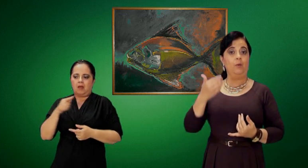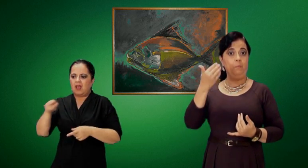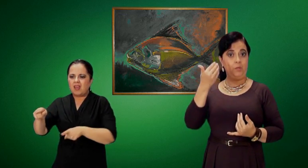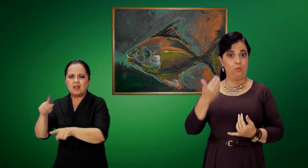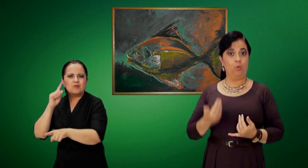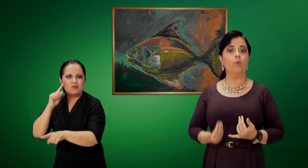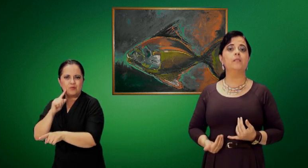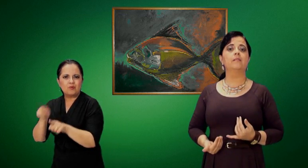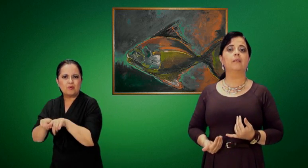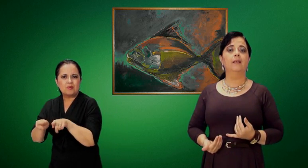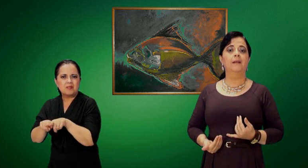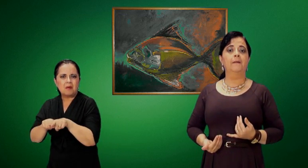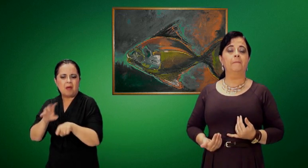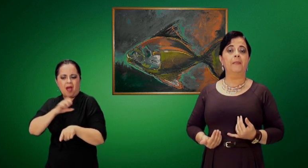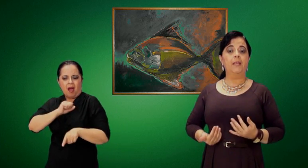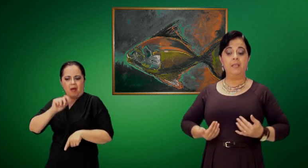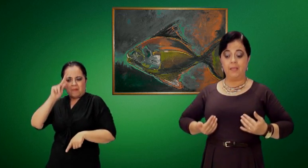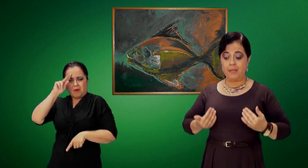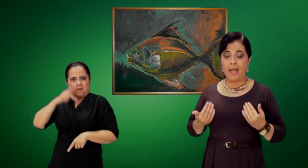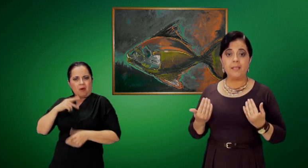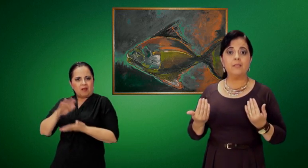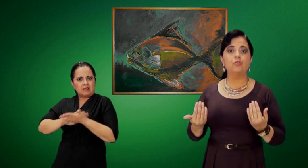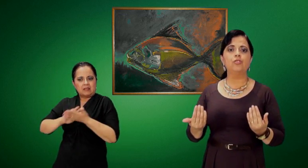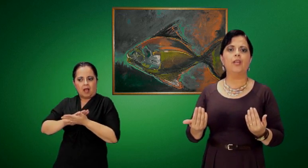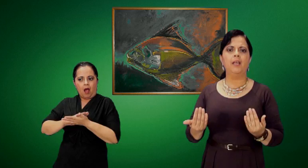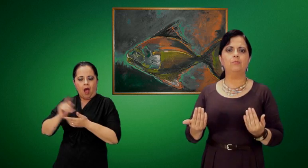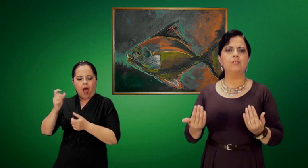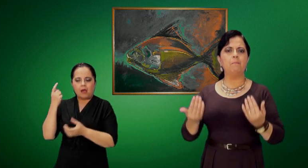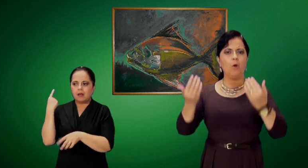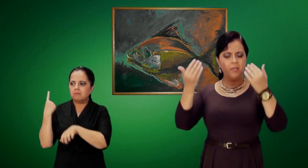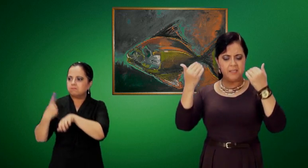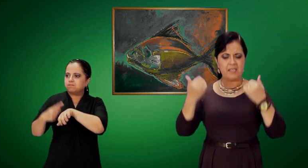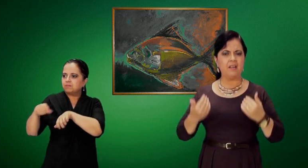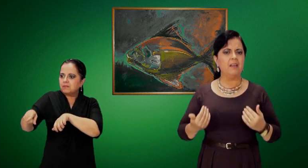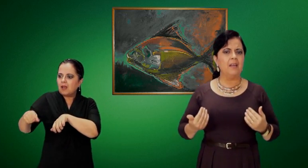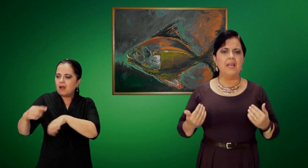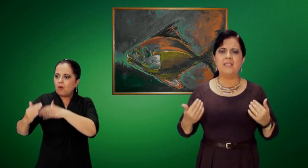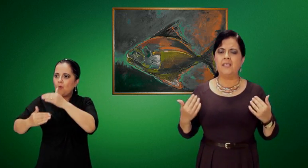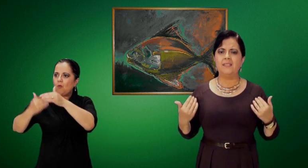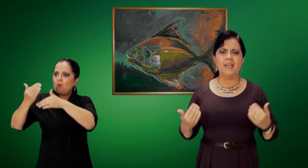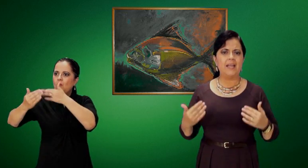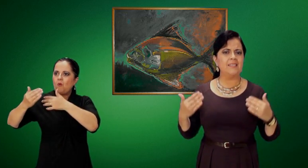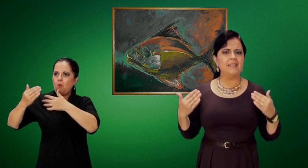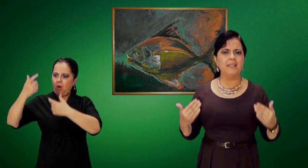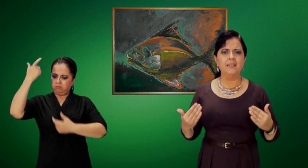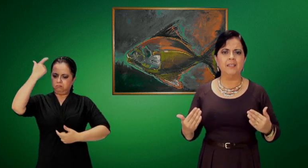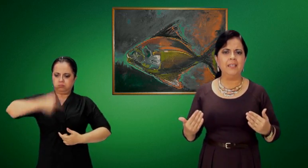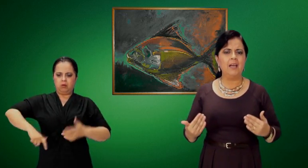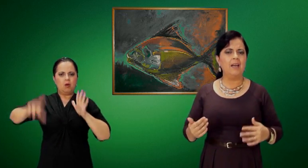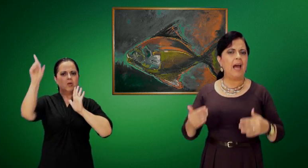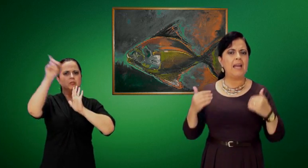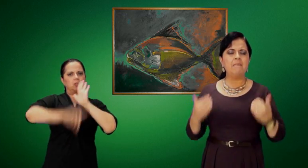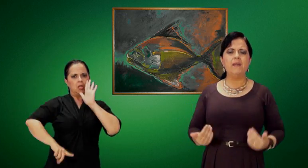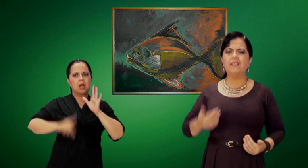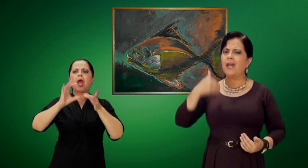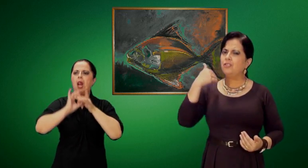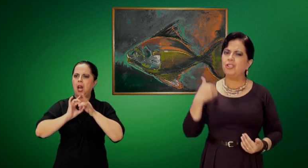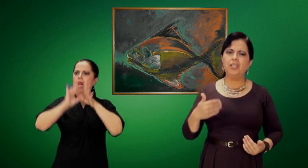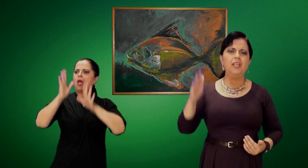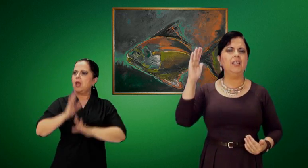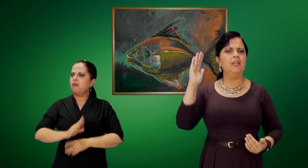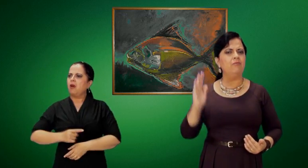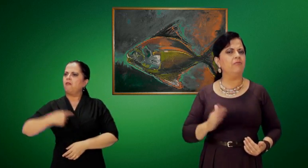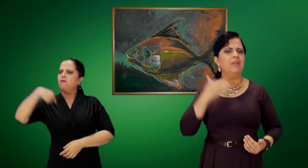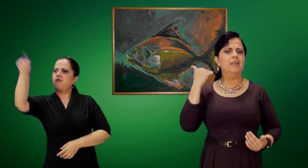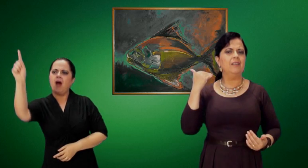que eles são pessoas que têm seus direitos e podem exercer a cidadania, a liberdade